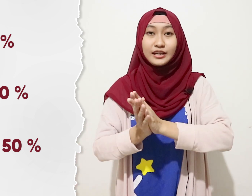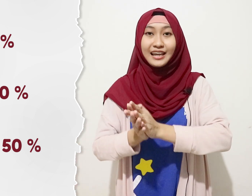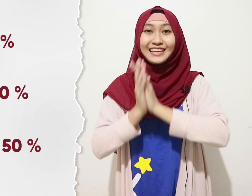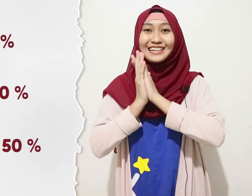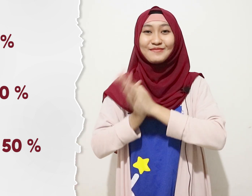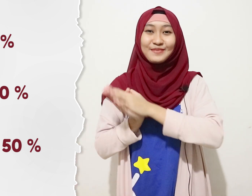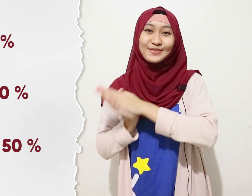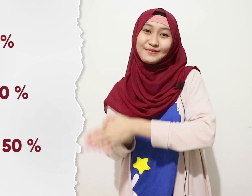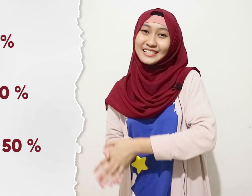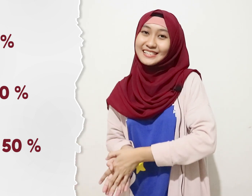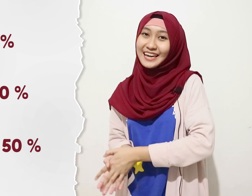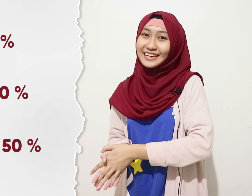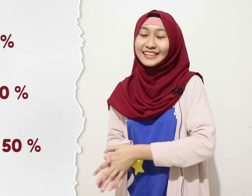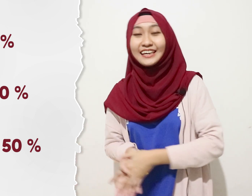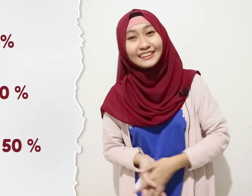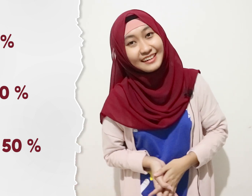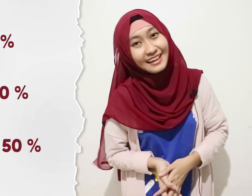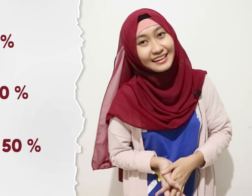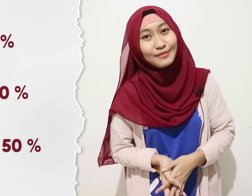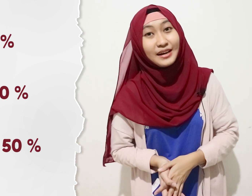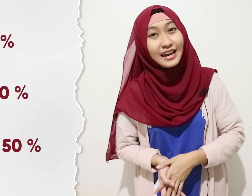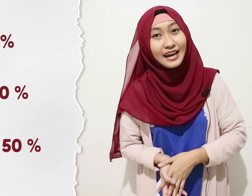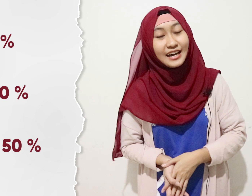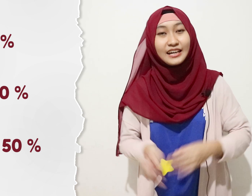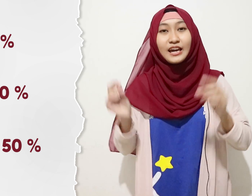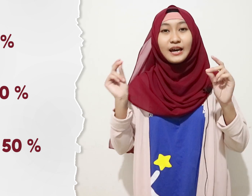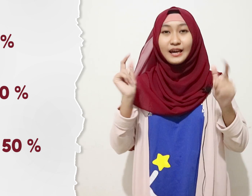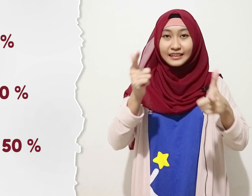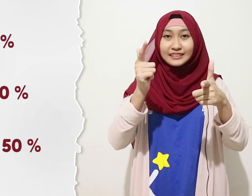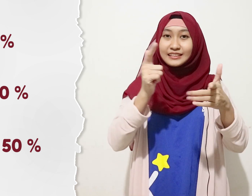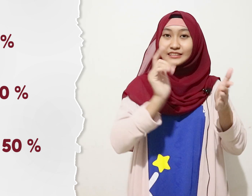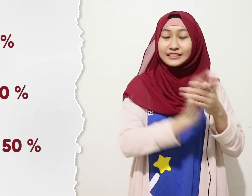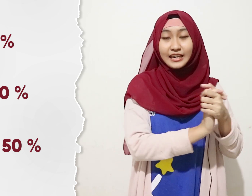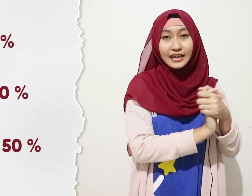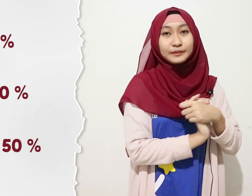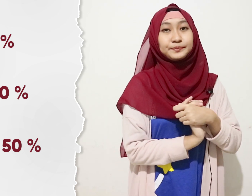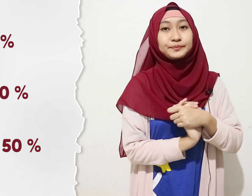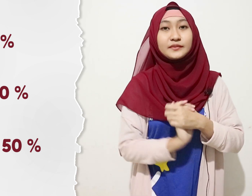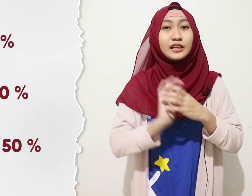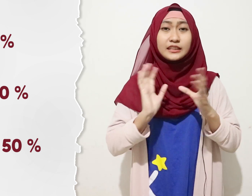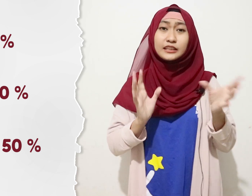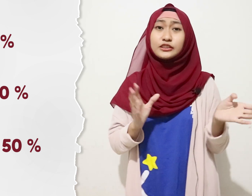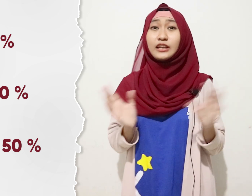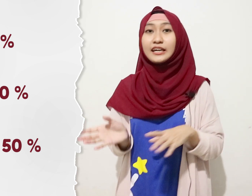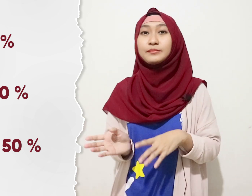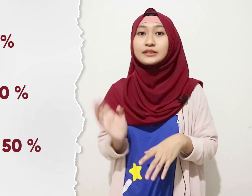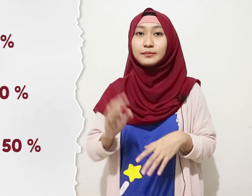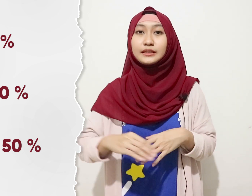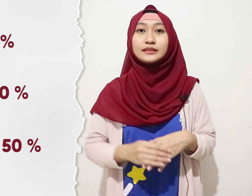adalah 50%. Gitu deh, gampang kan? Oke, selanjutnya kita ke contoh lain biar sahabat Gen Aci